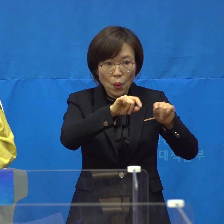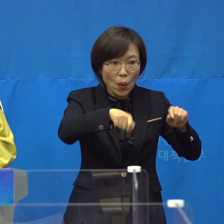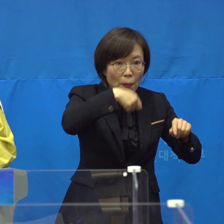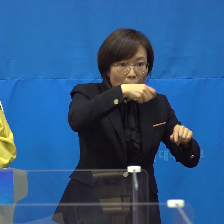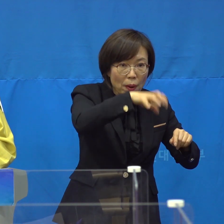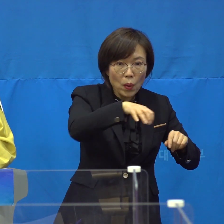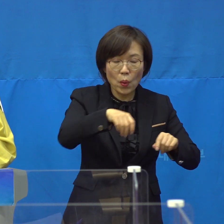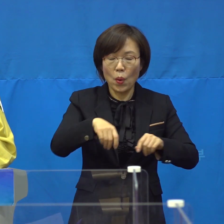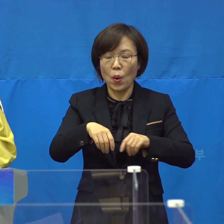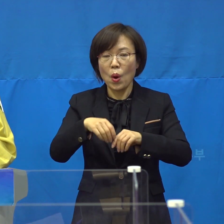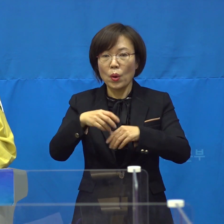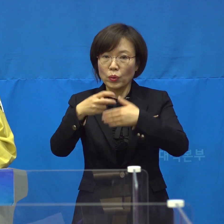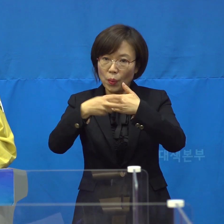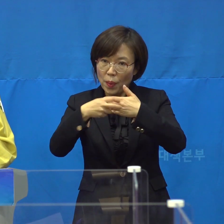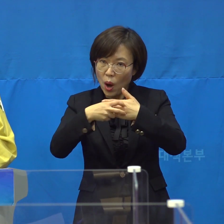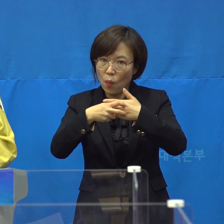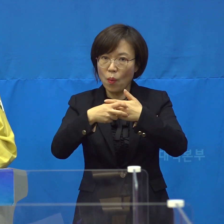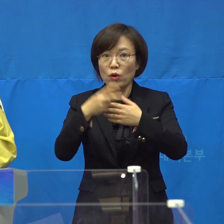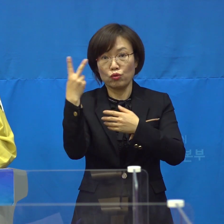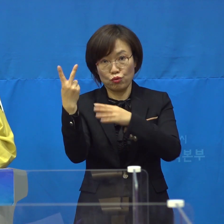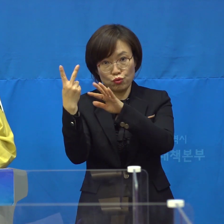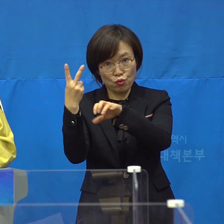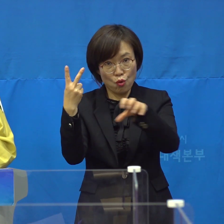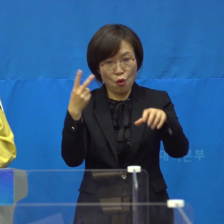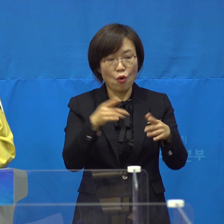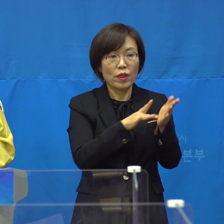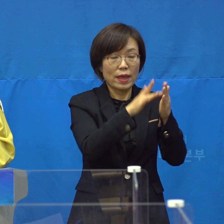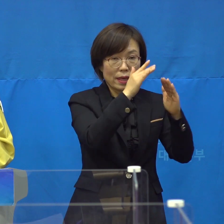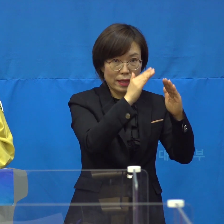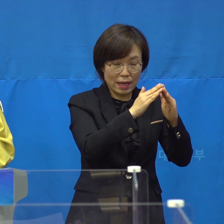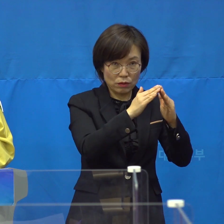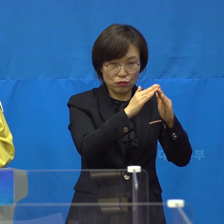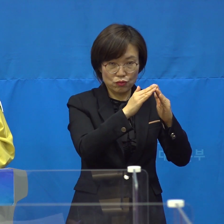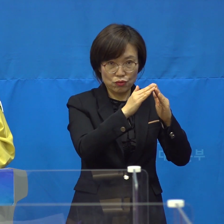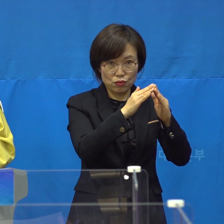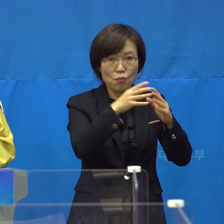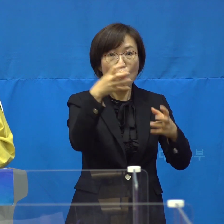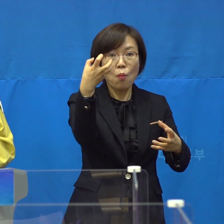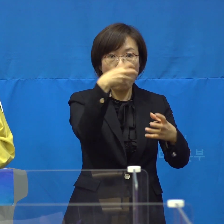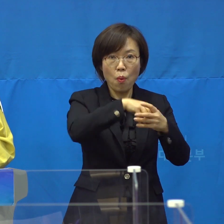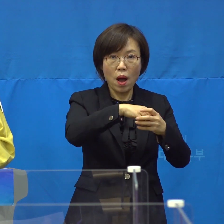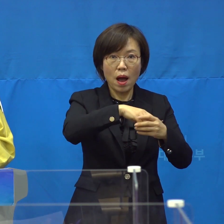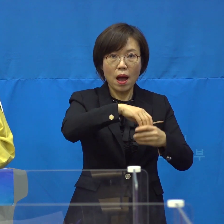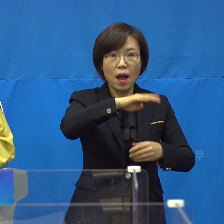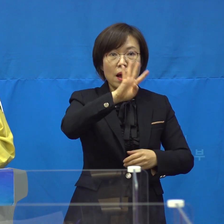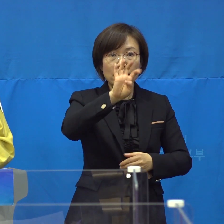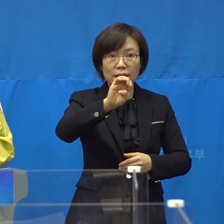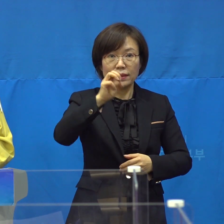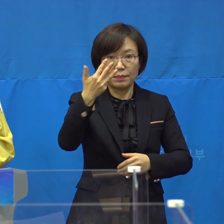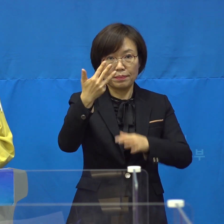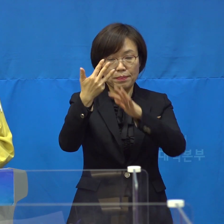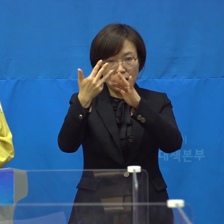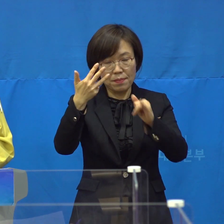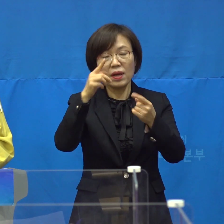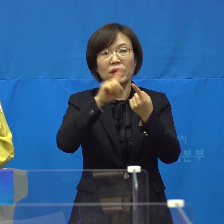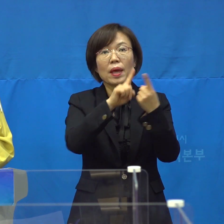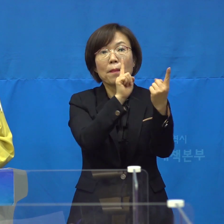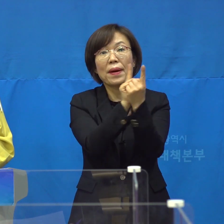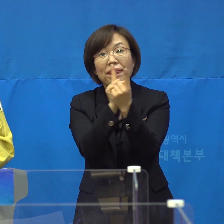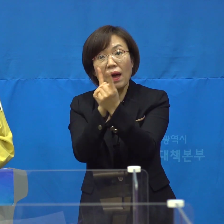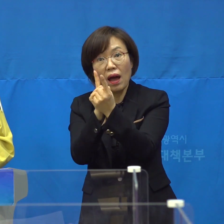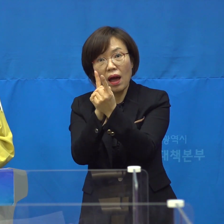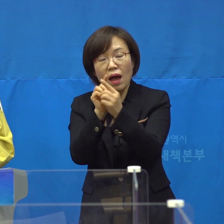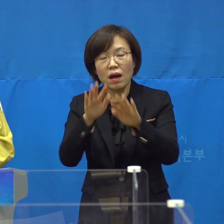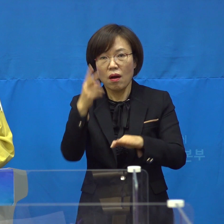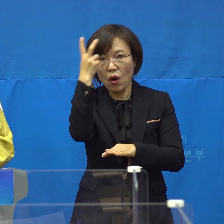C 식당, D 병원, E 병원, F 약국을 포함해서 총 48명에 대한 접촉자에